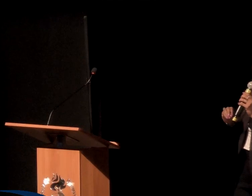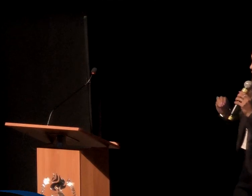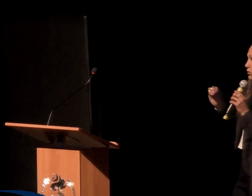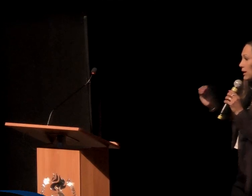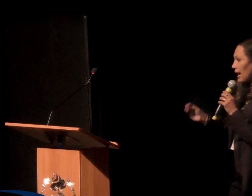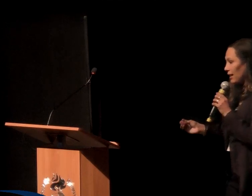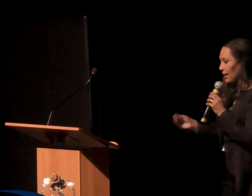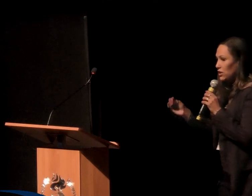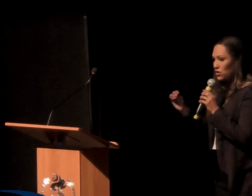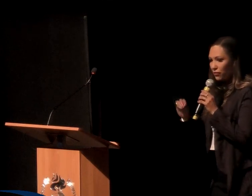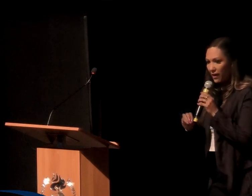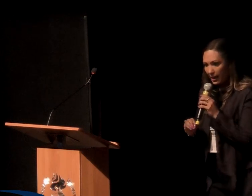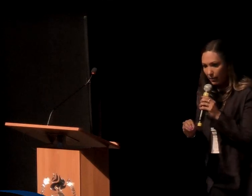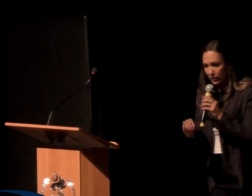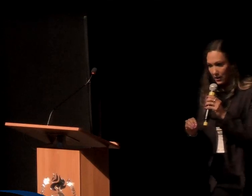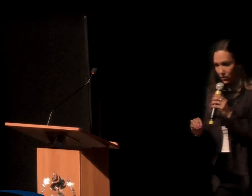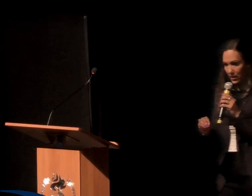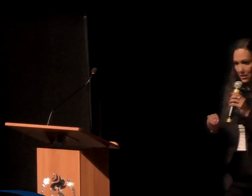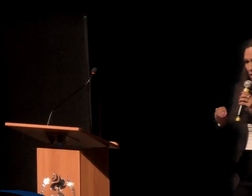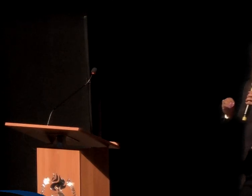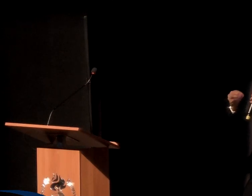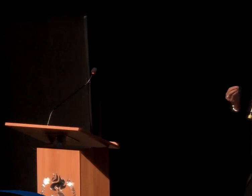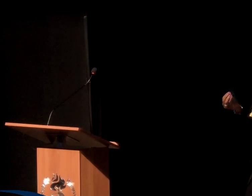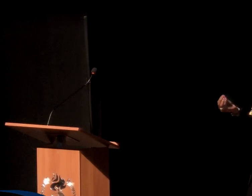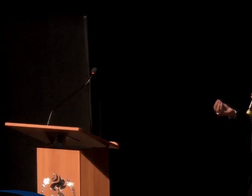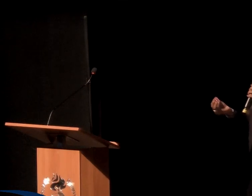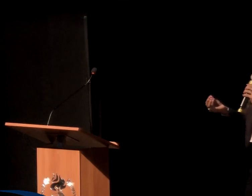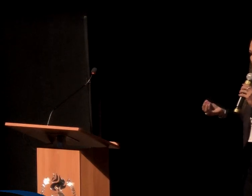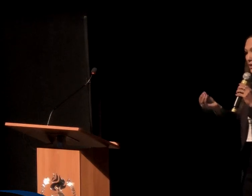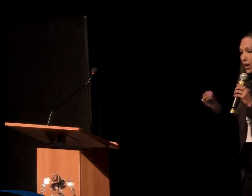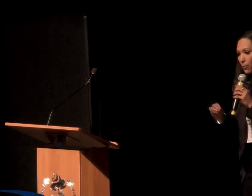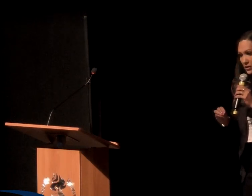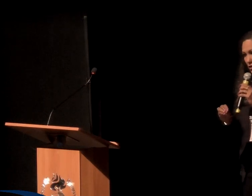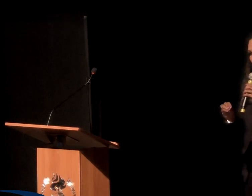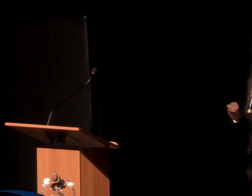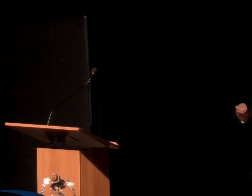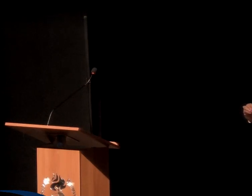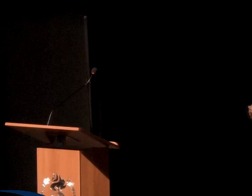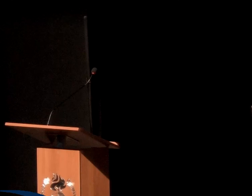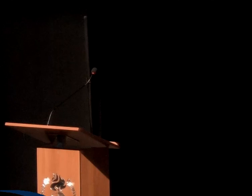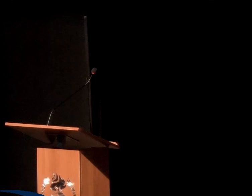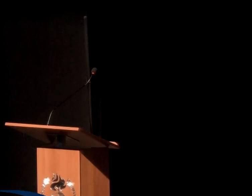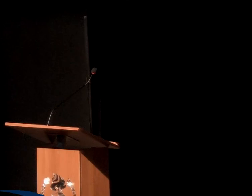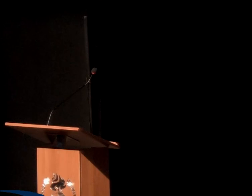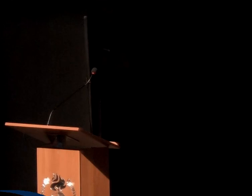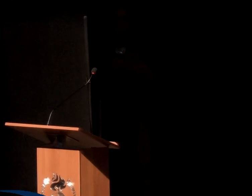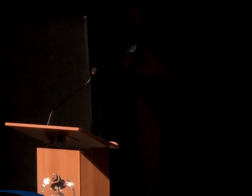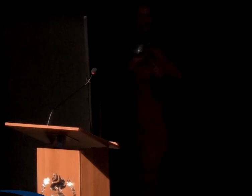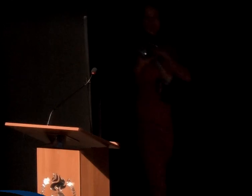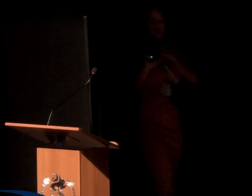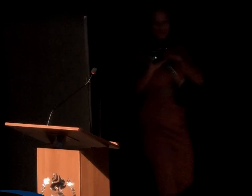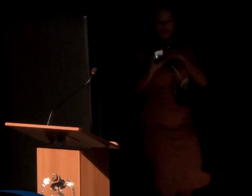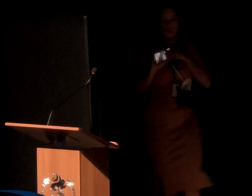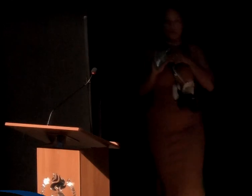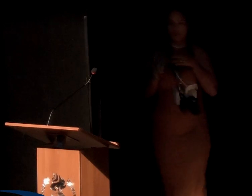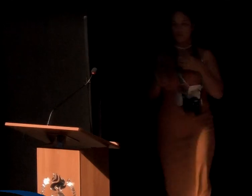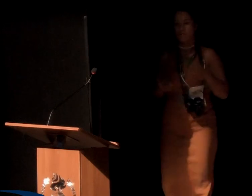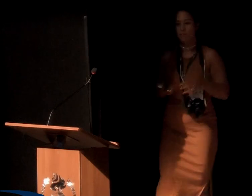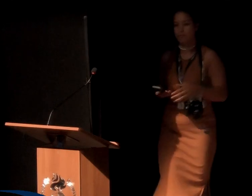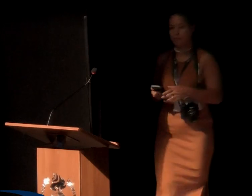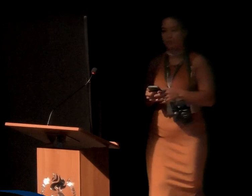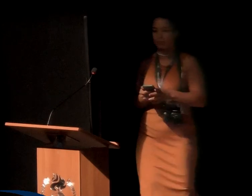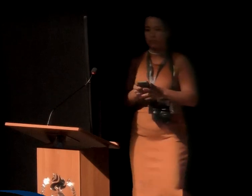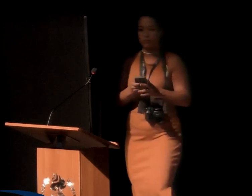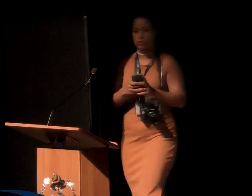não sei de que lugar a gente fala muitas vezes a gente precisa entender de que Campo a gente fala e o fórum é o espaço